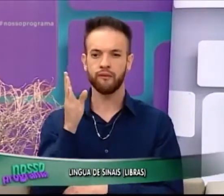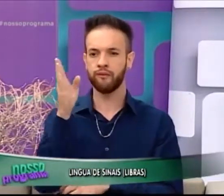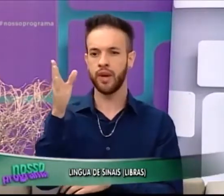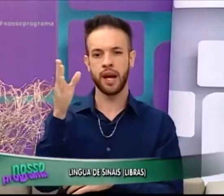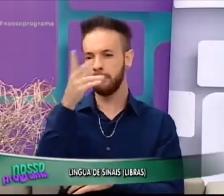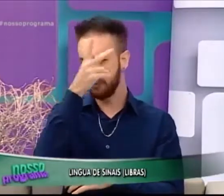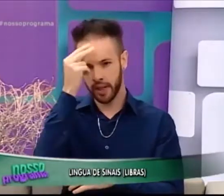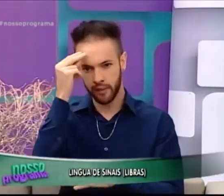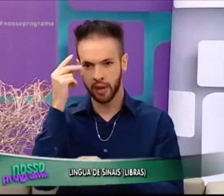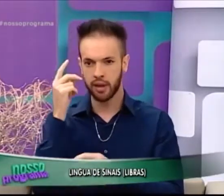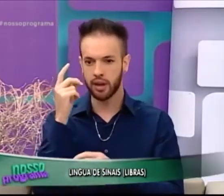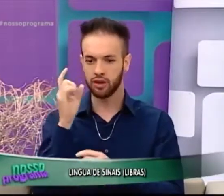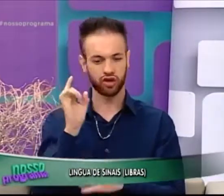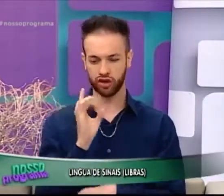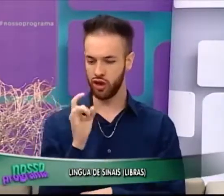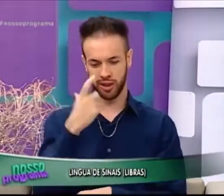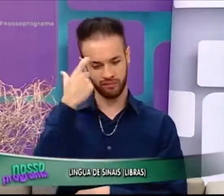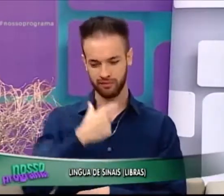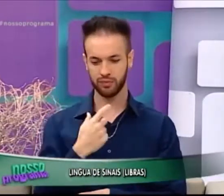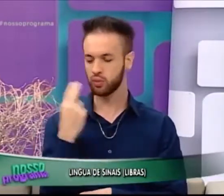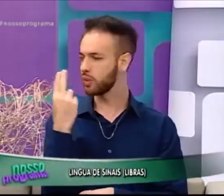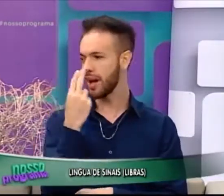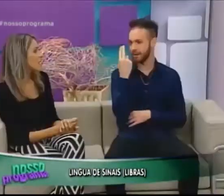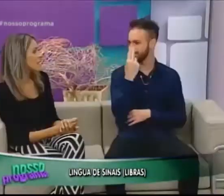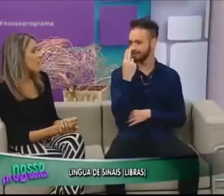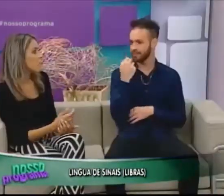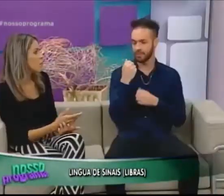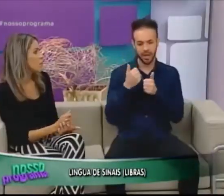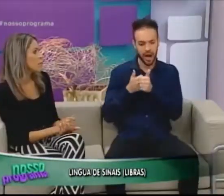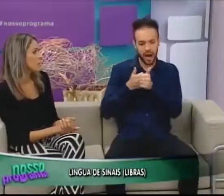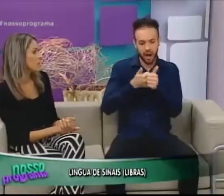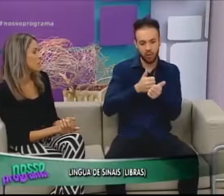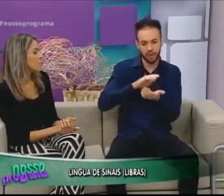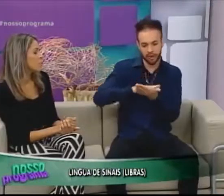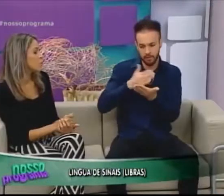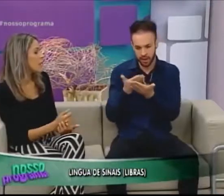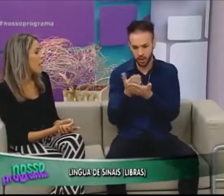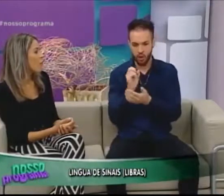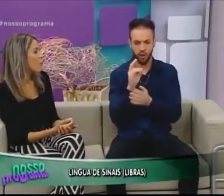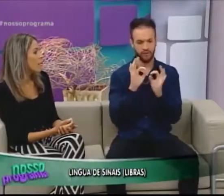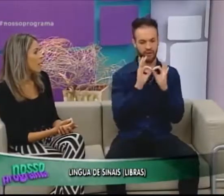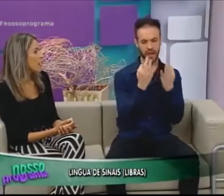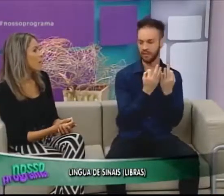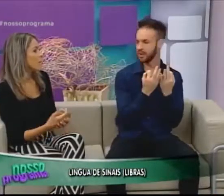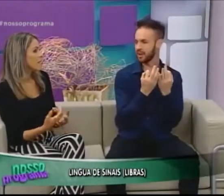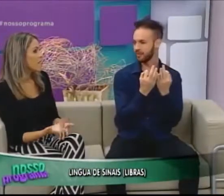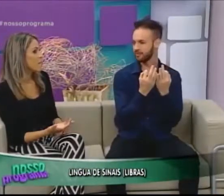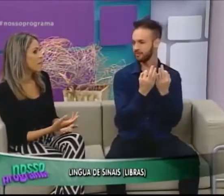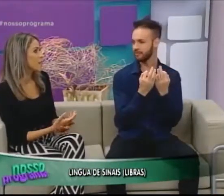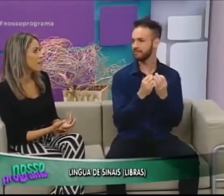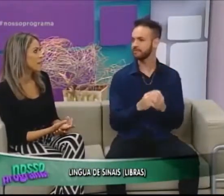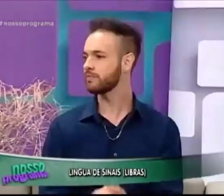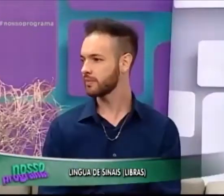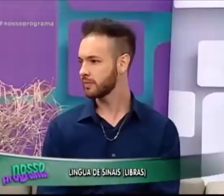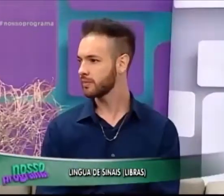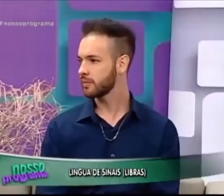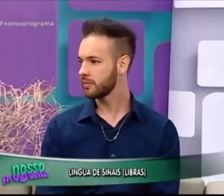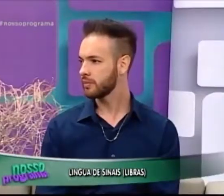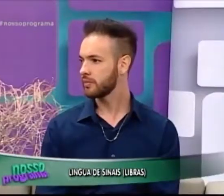Precisa também enfermeiros, policiais, é muito importante ajudar, acompanhar. Porque sempre ele vai estar grudado no intérprete, na